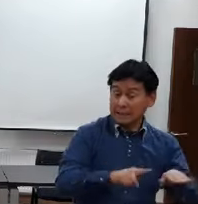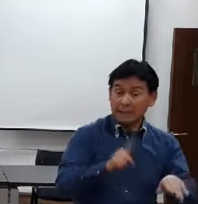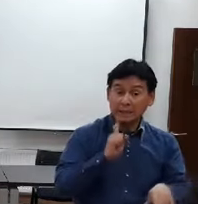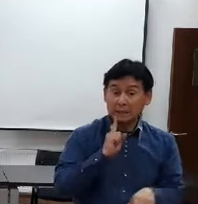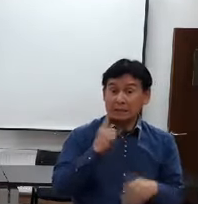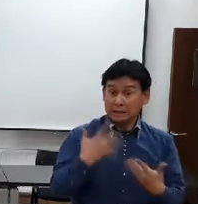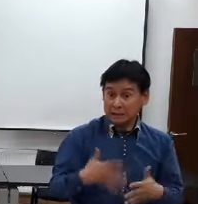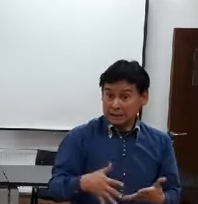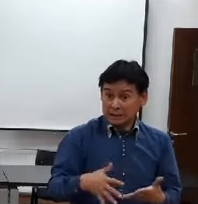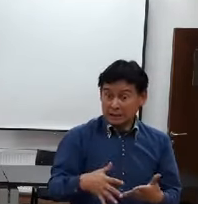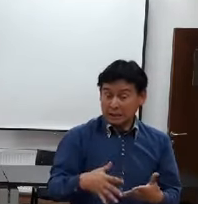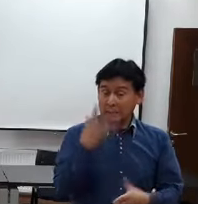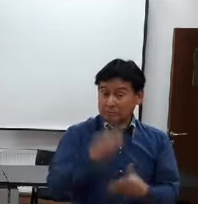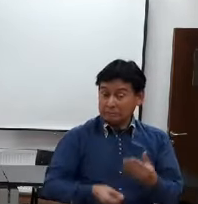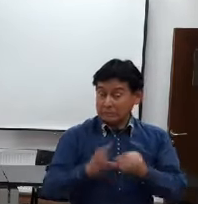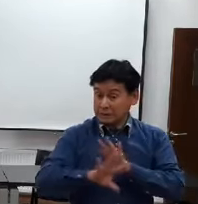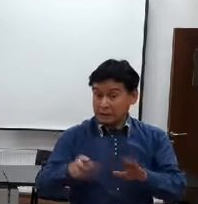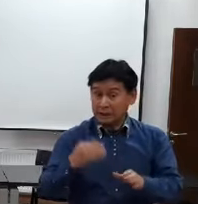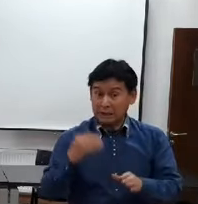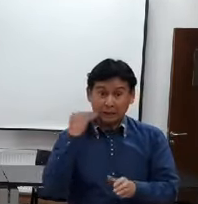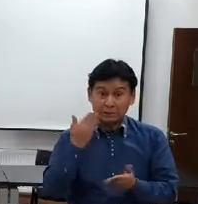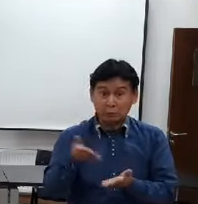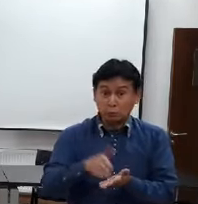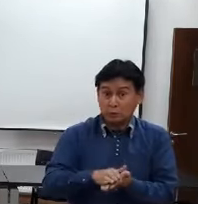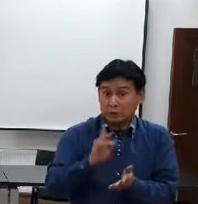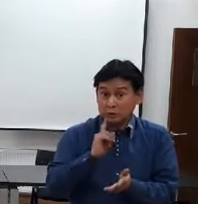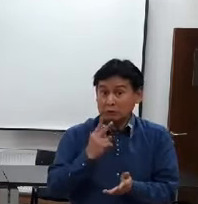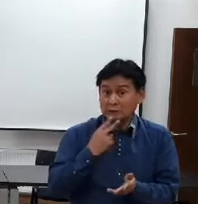de su enfermedad si es así viene con riesgo vital